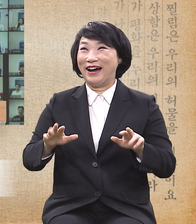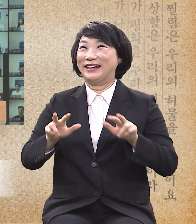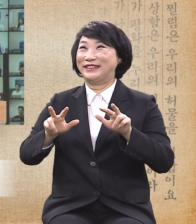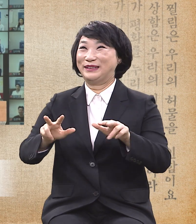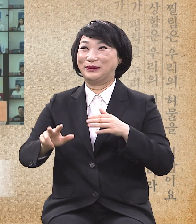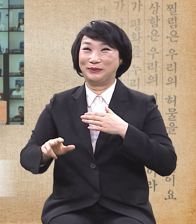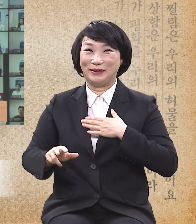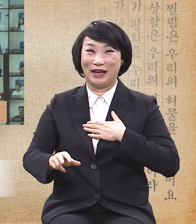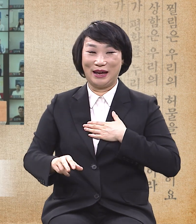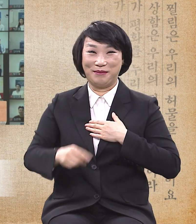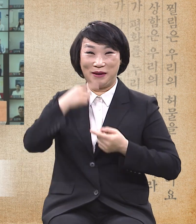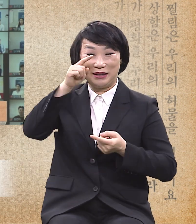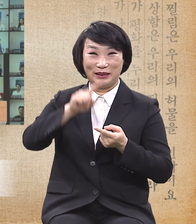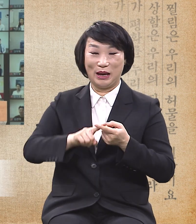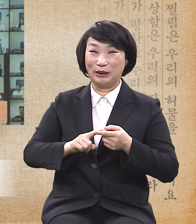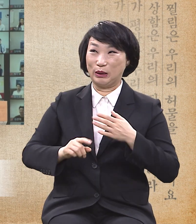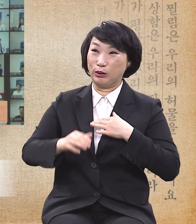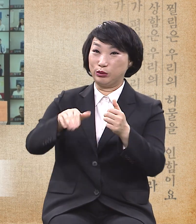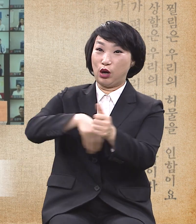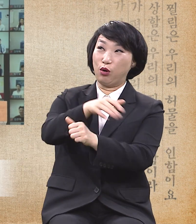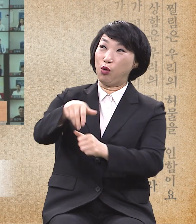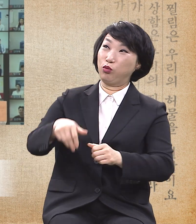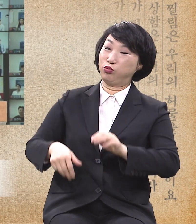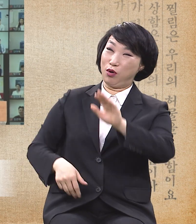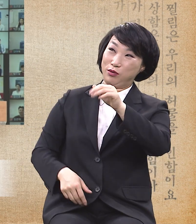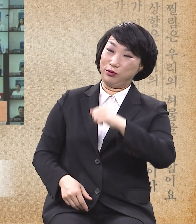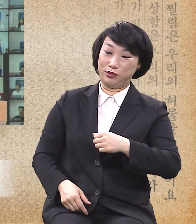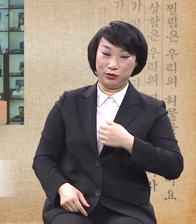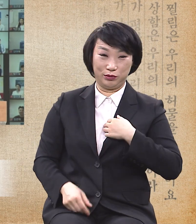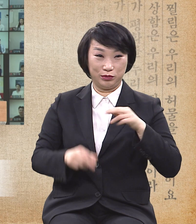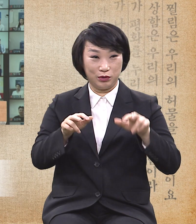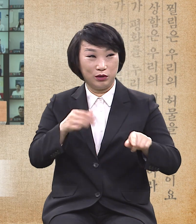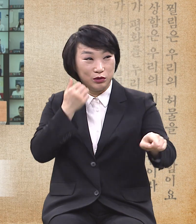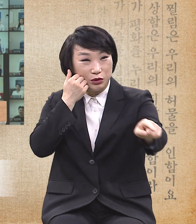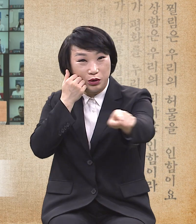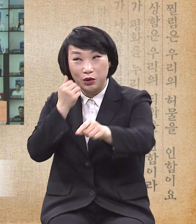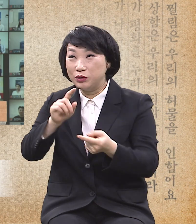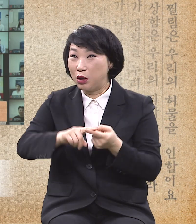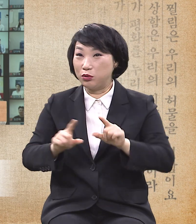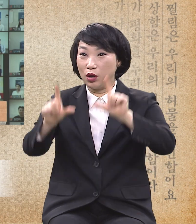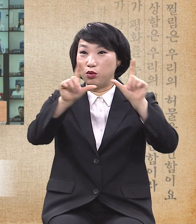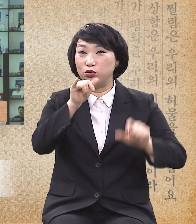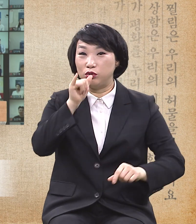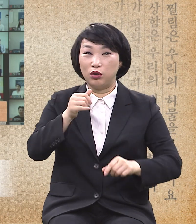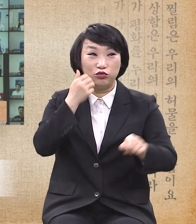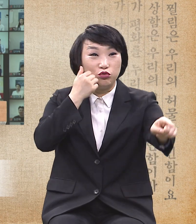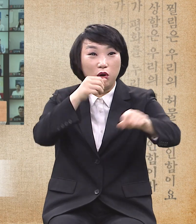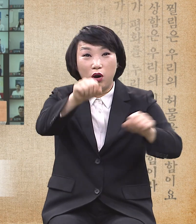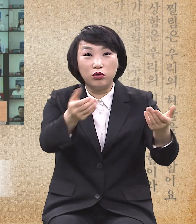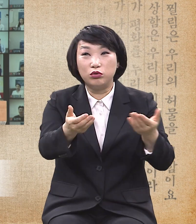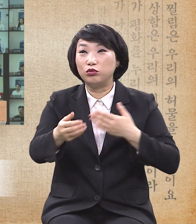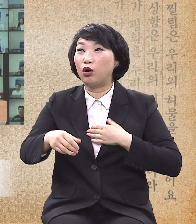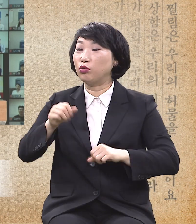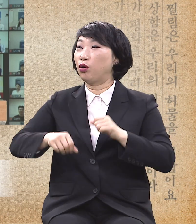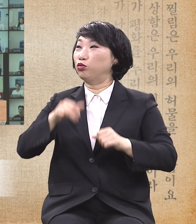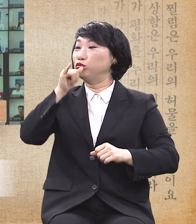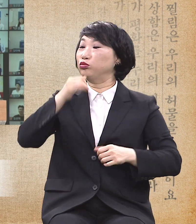내가 마땅한데 시대가 어느 때인데 지금 다 사람들이 이렇게 살지 않아. 남이 하는 일 나도